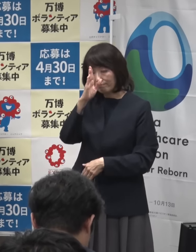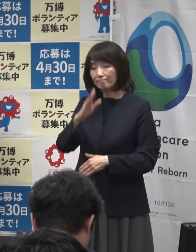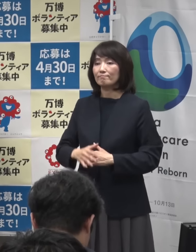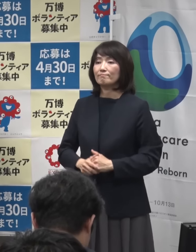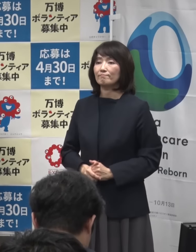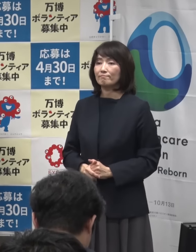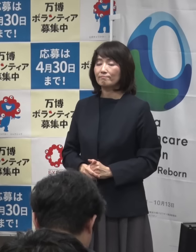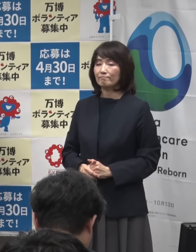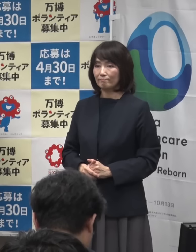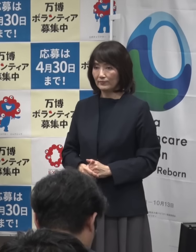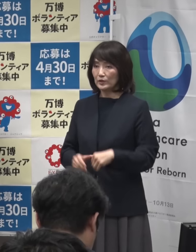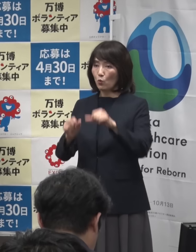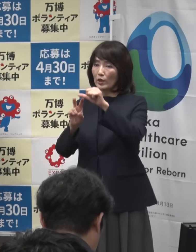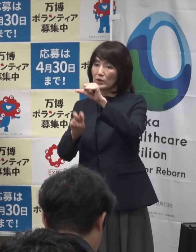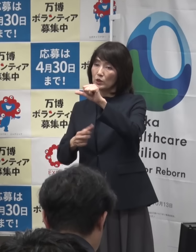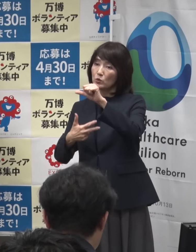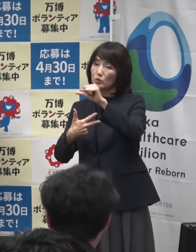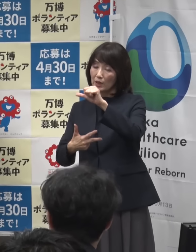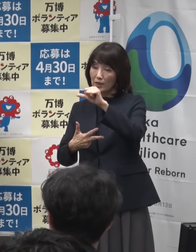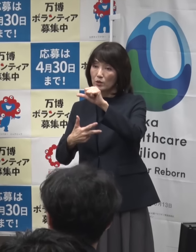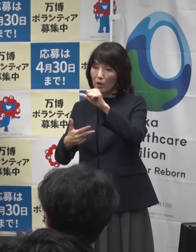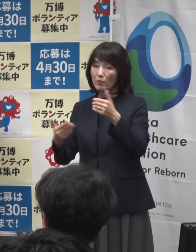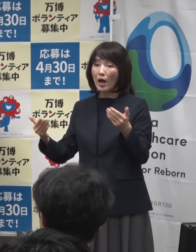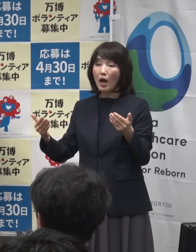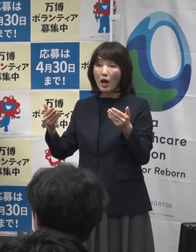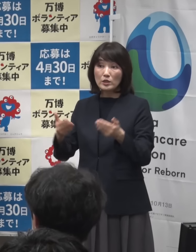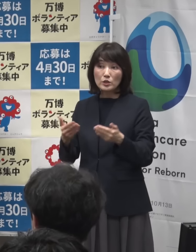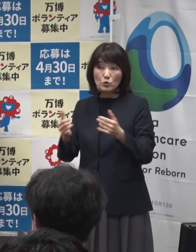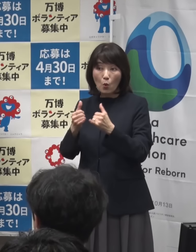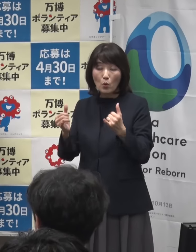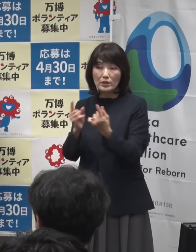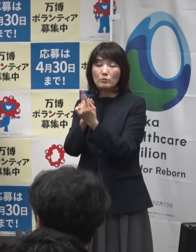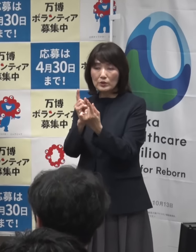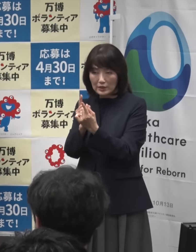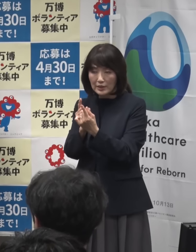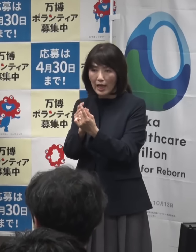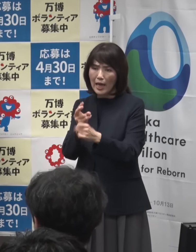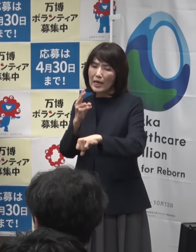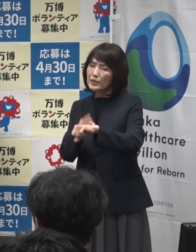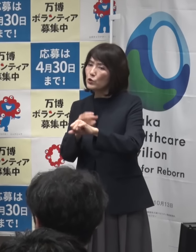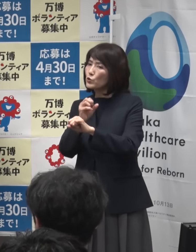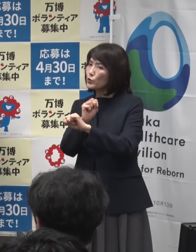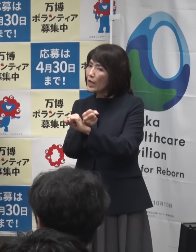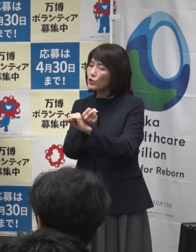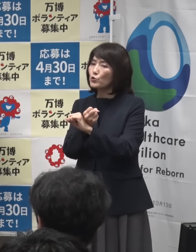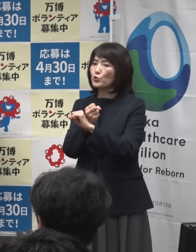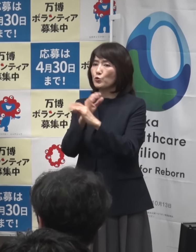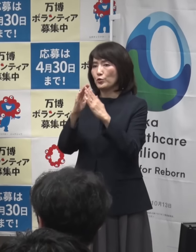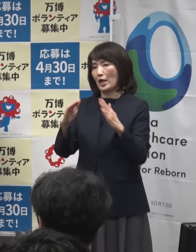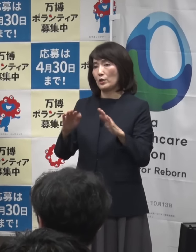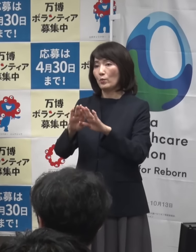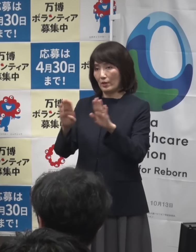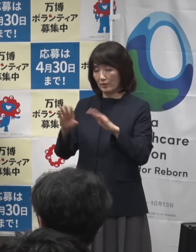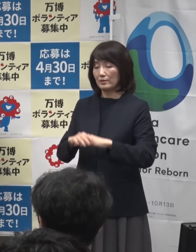。そして5月27日はこれは事業者向けです。防災技術研修会を開催します